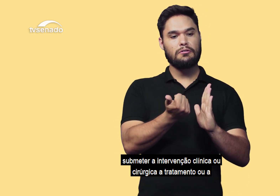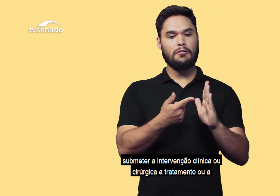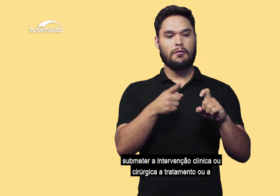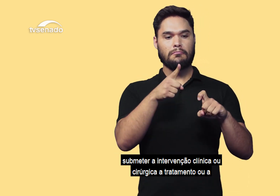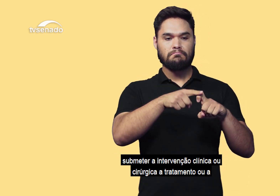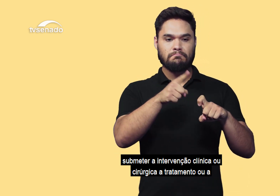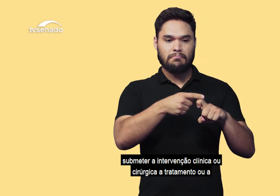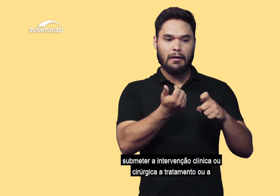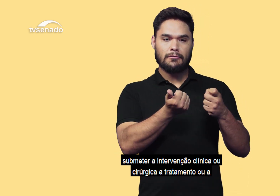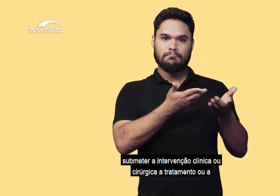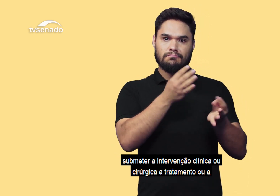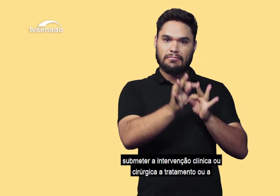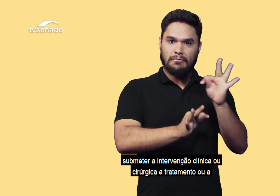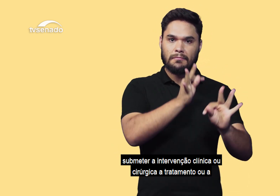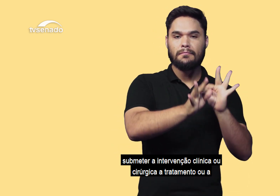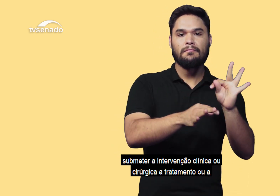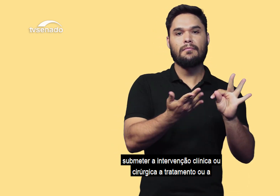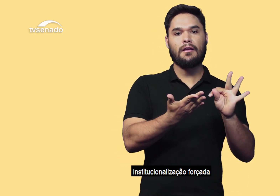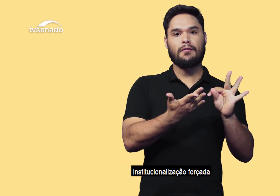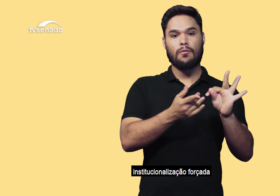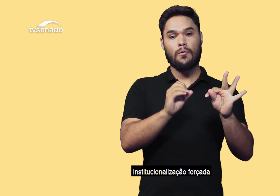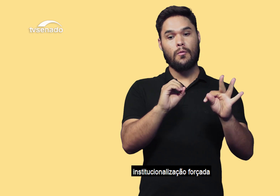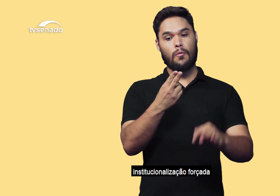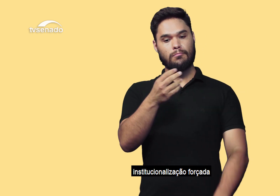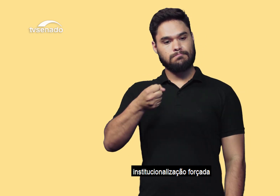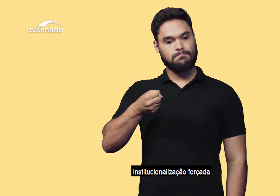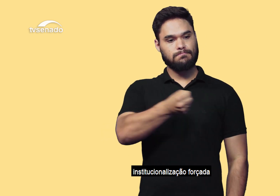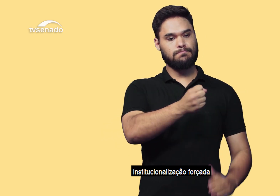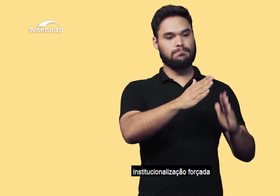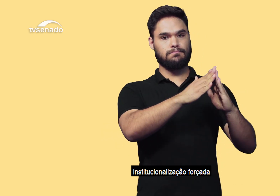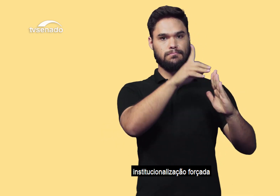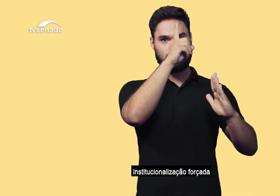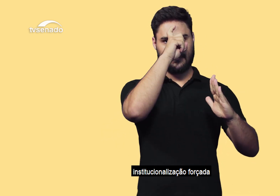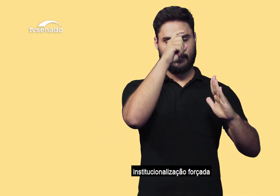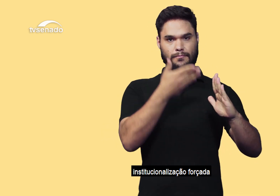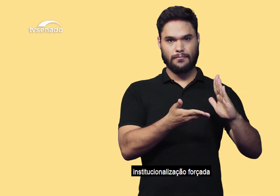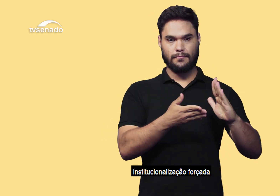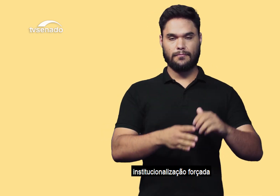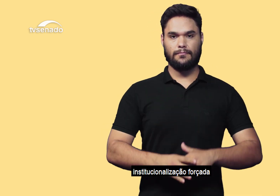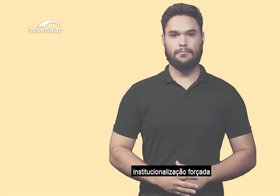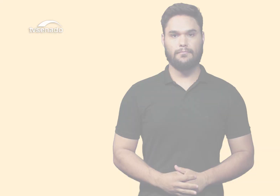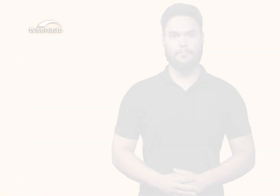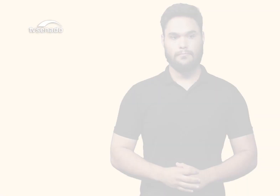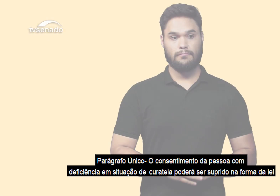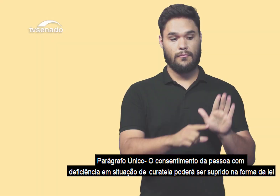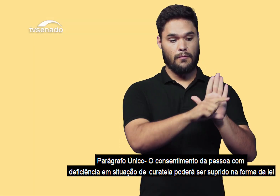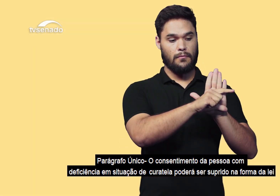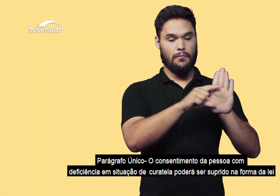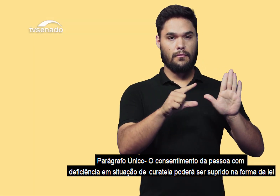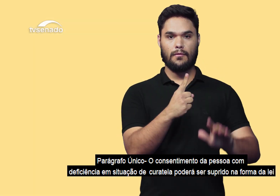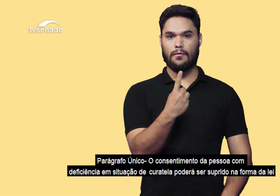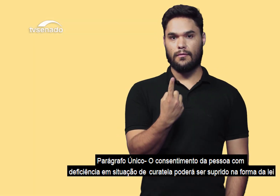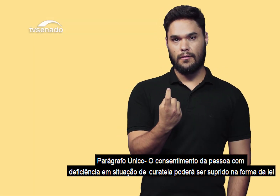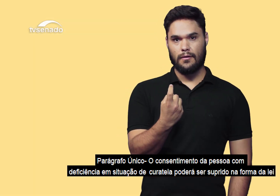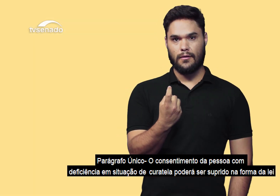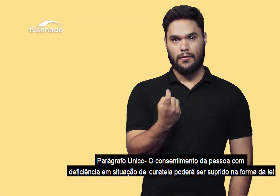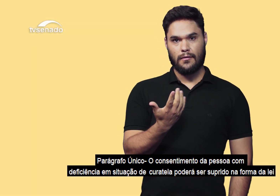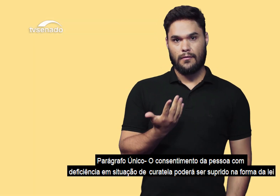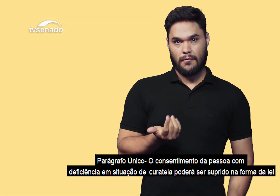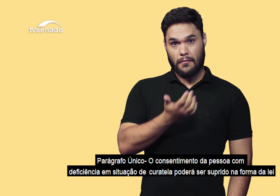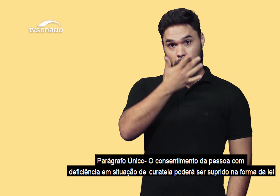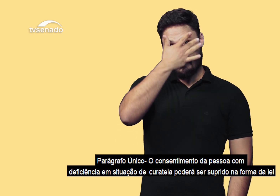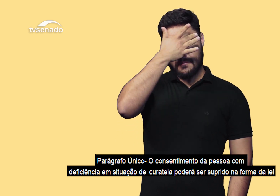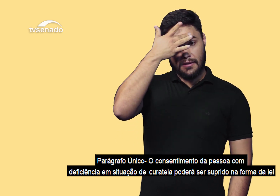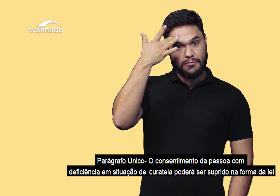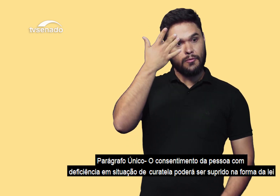cirúrgica, a tratamento ou a institucionalização forçada. Parágrafo único. O consentimento da